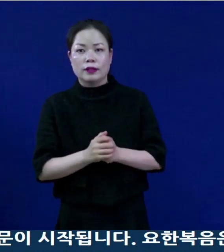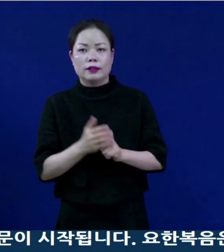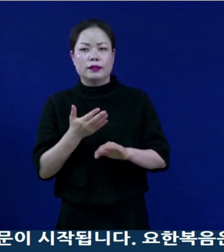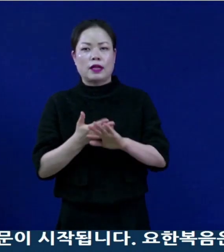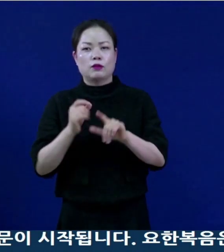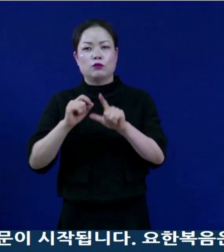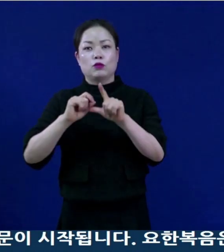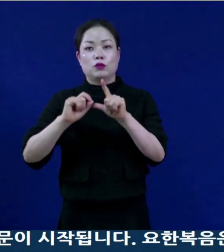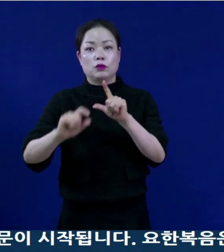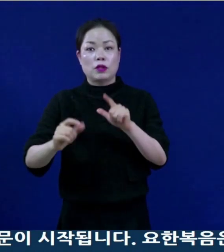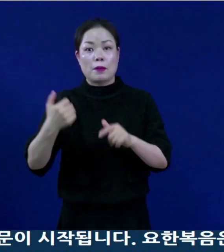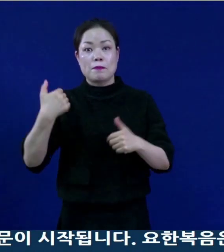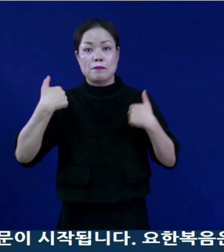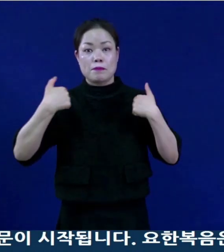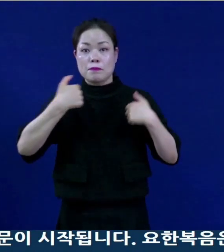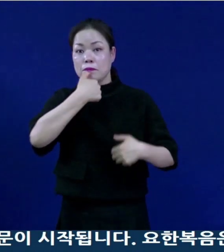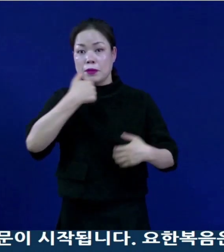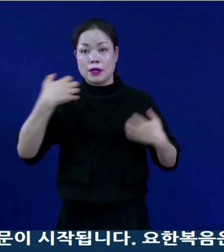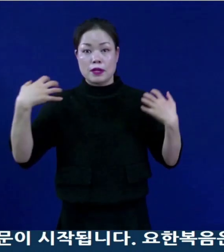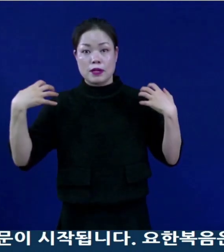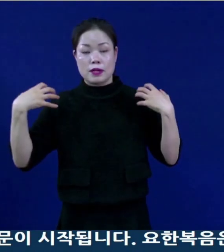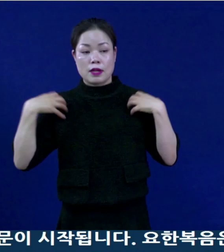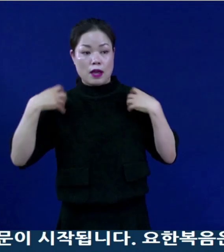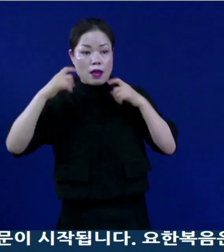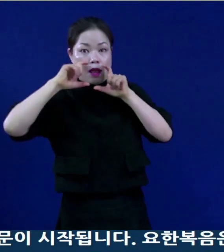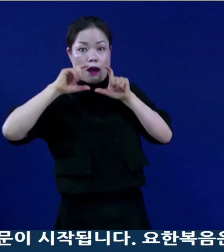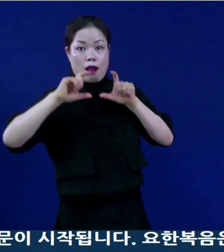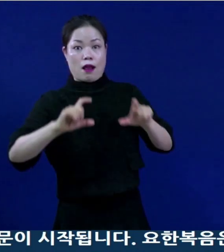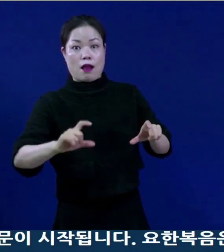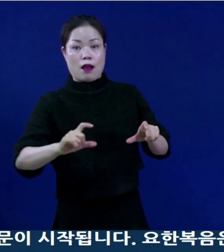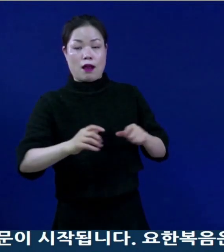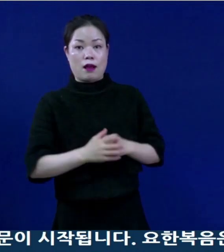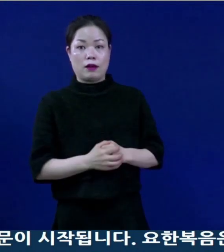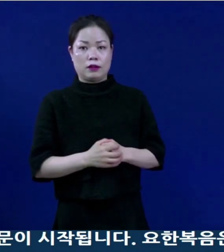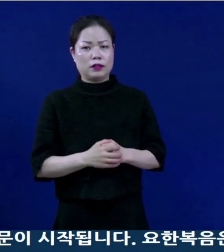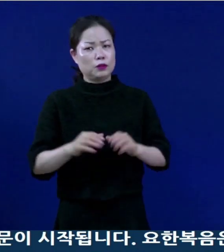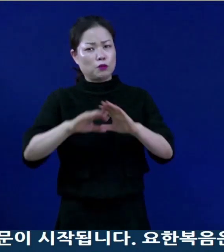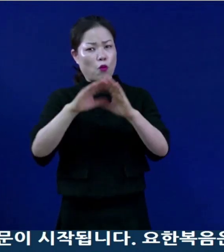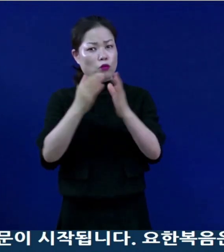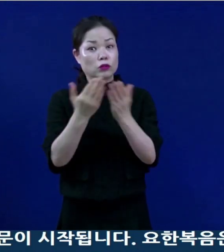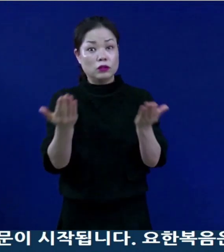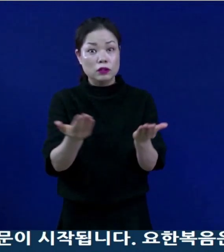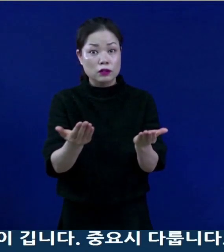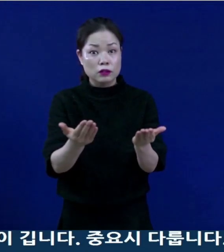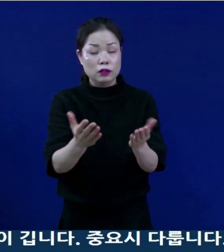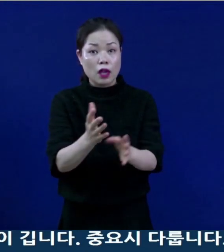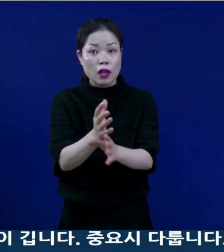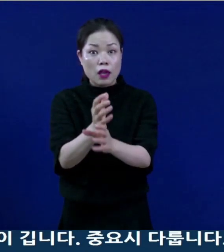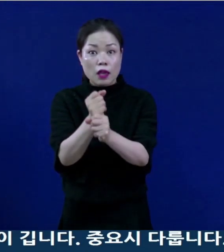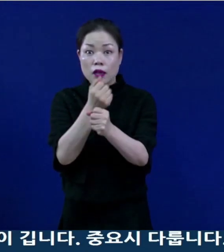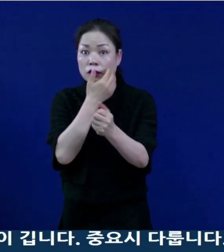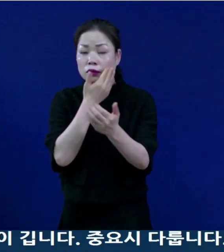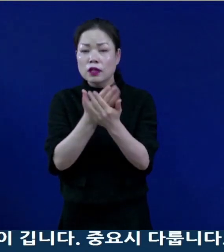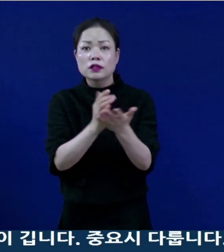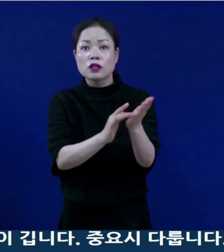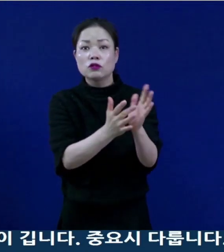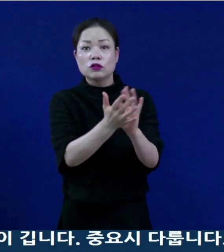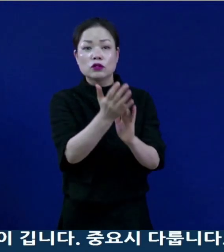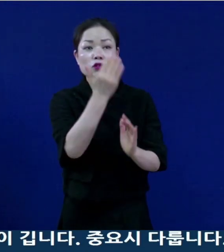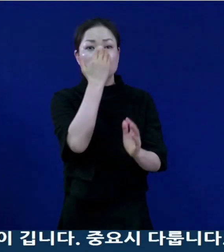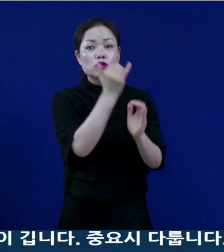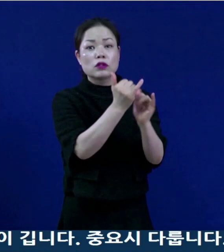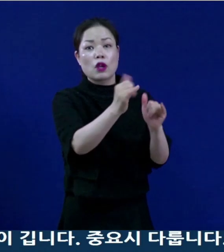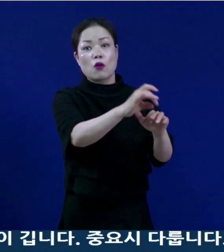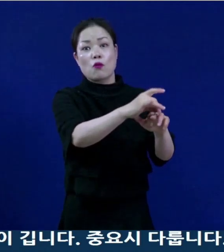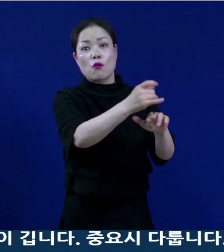다른 부분은 빌라도가 선고를 내리는 겁니다. 근데 이 모든 일들의 핵심은 예수님이